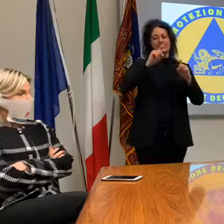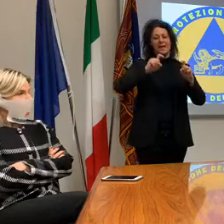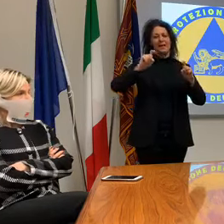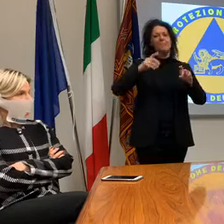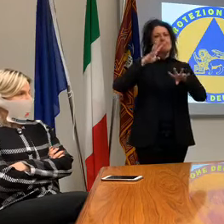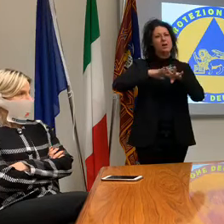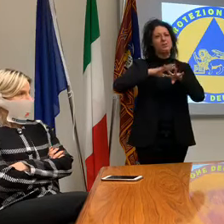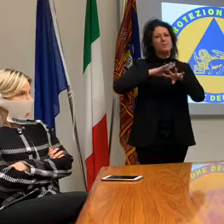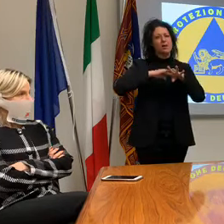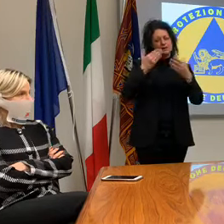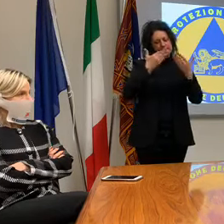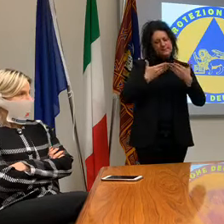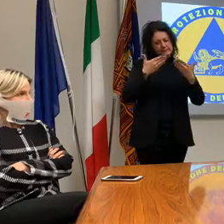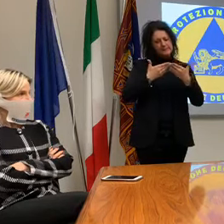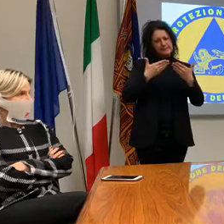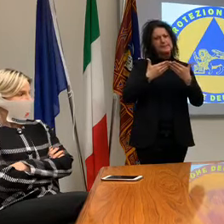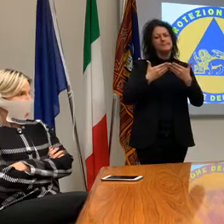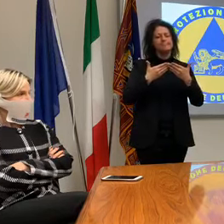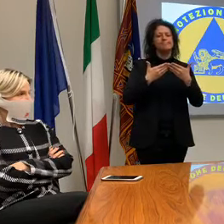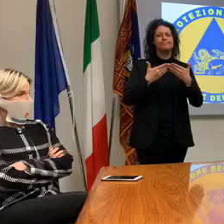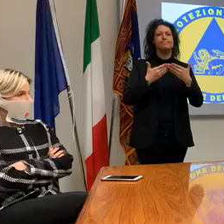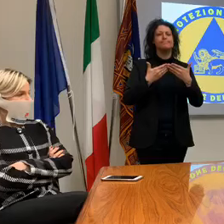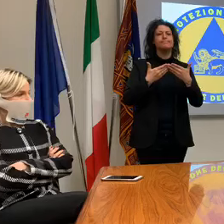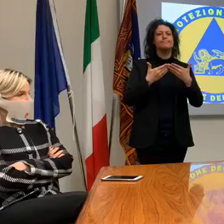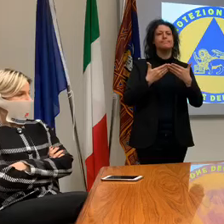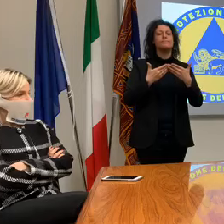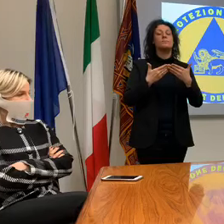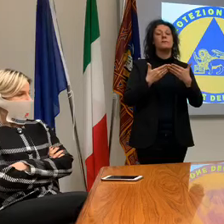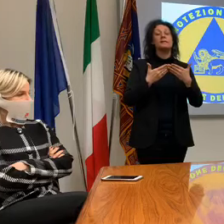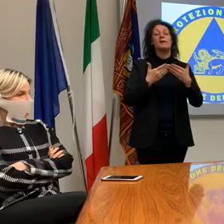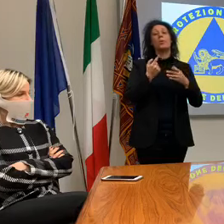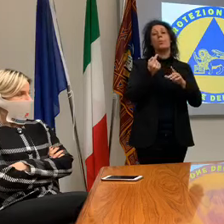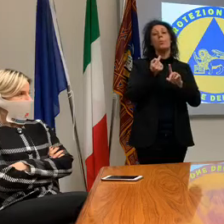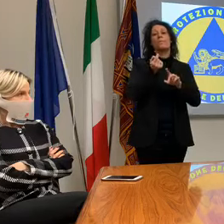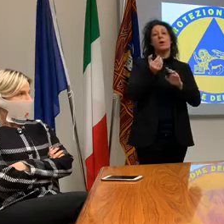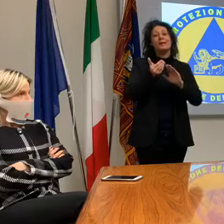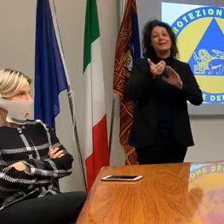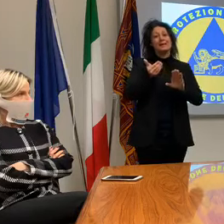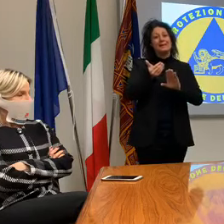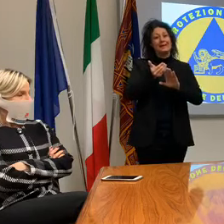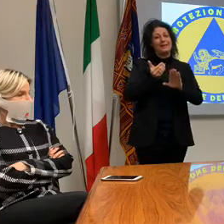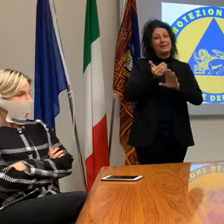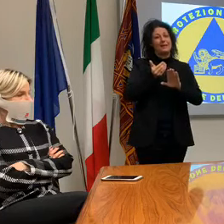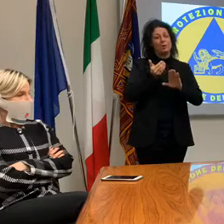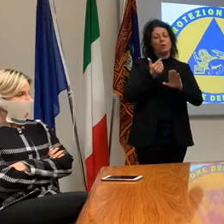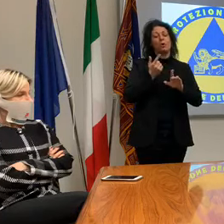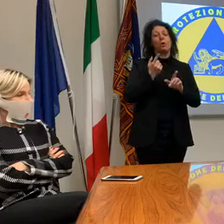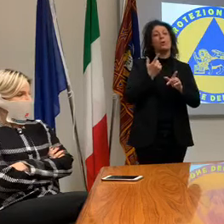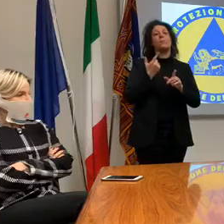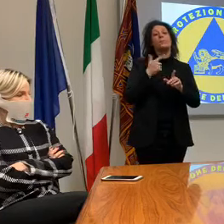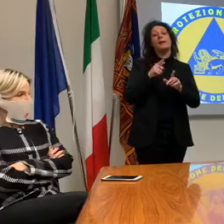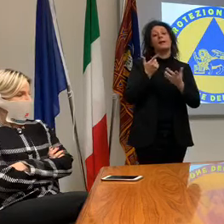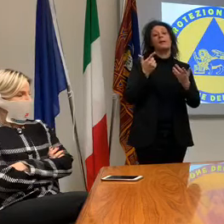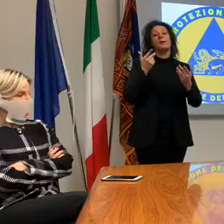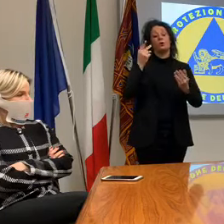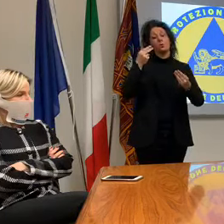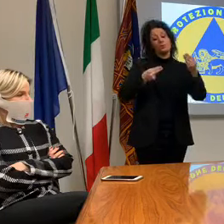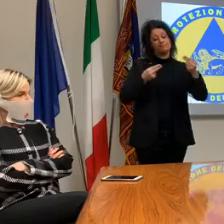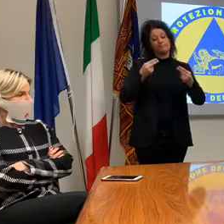indietro di un paio di giorni rispetto a quello che dovrebbe accadere oggi. Rispetto a quello che accade oggi, il